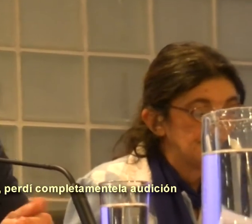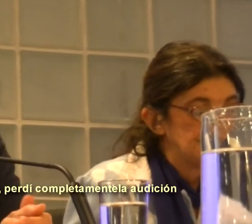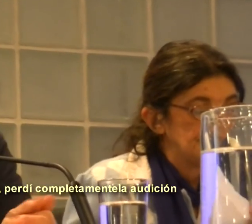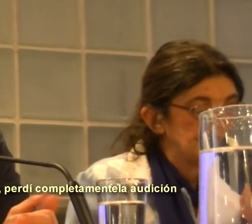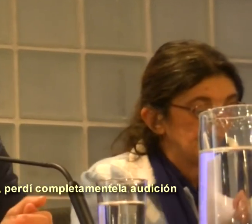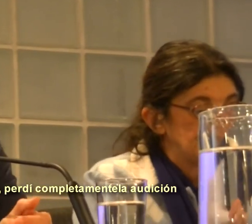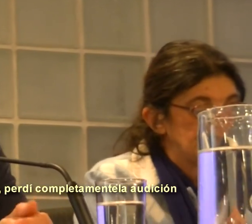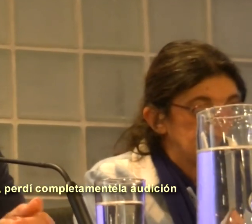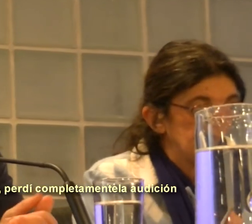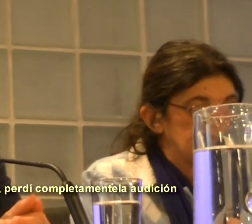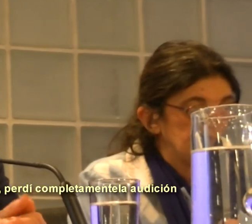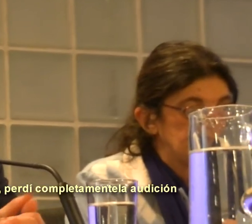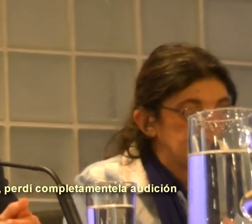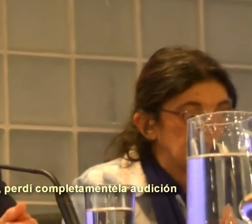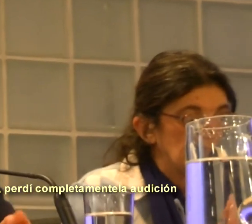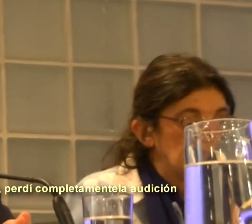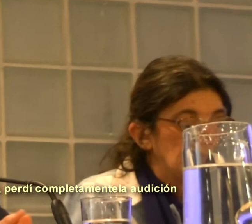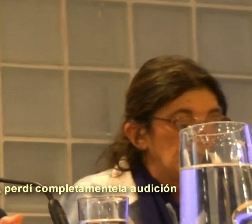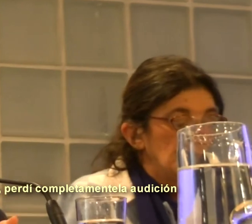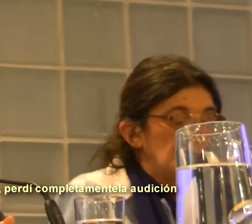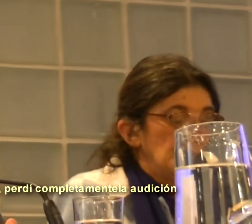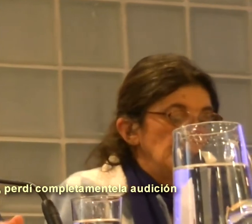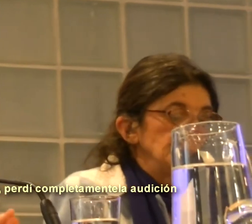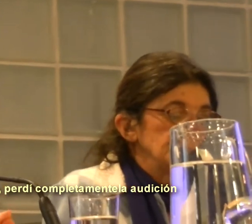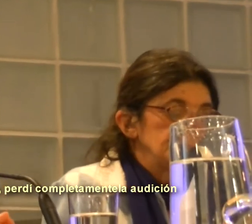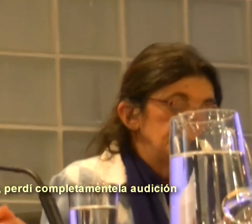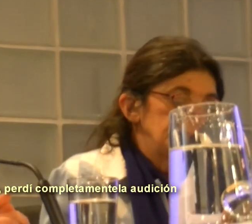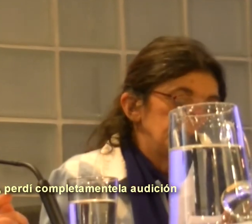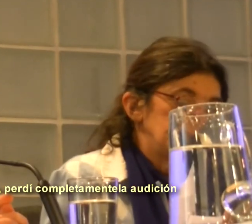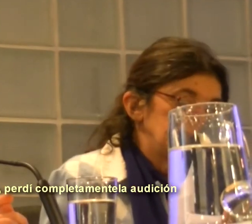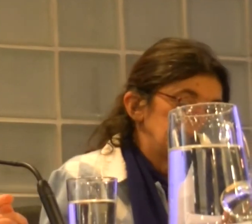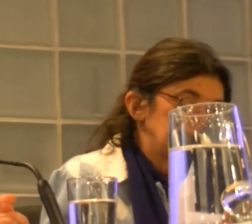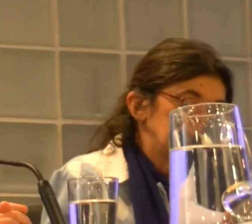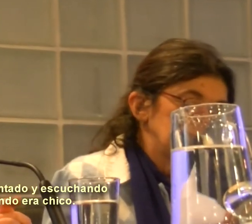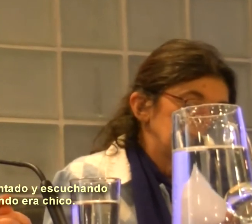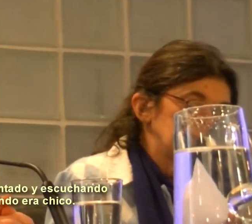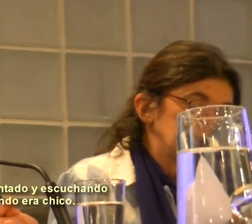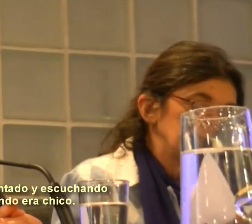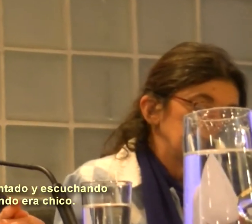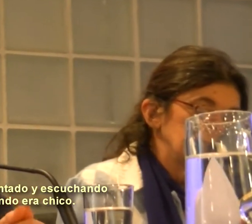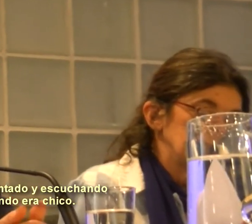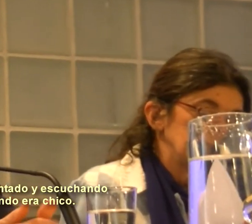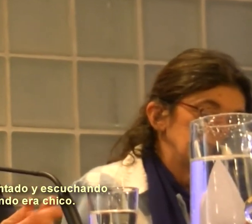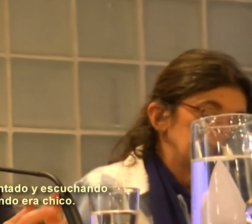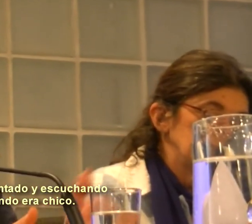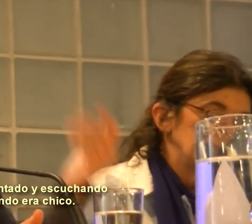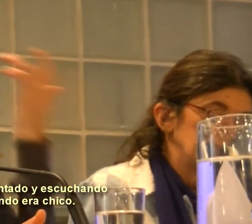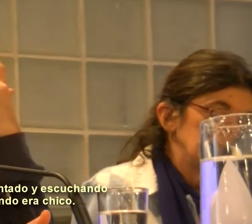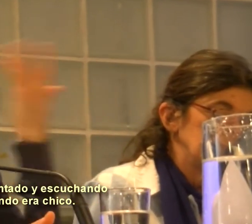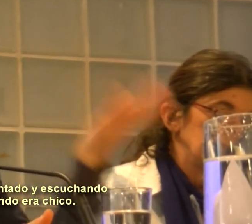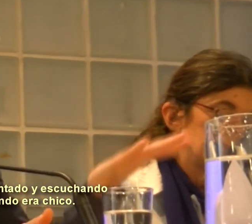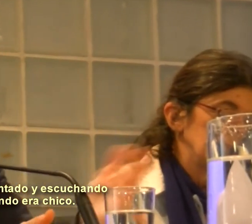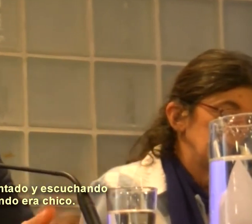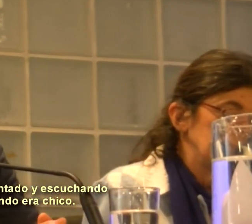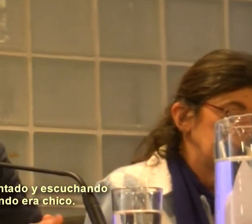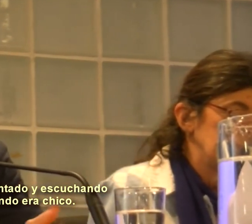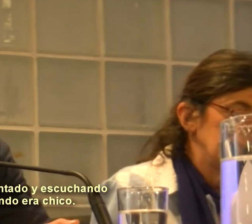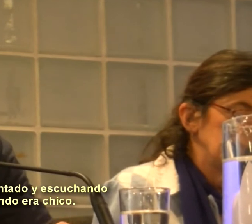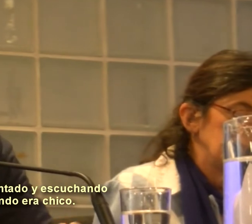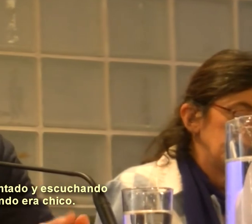Y efectivamente, pasaron 40 años, perdí completamente la visión y aquí me ven, implantado y